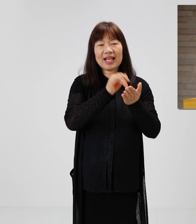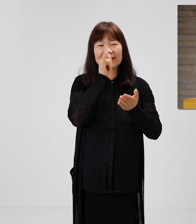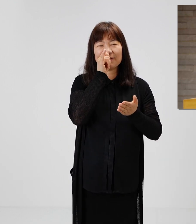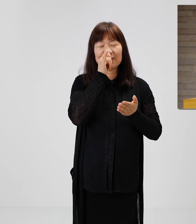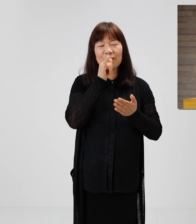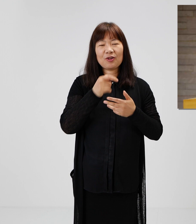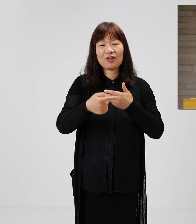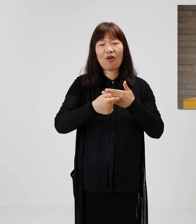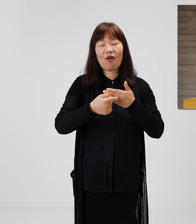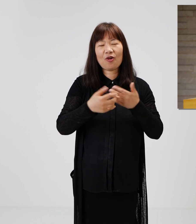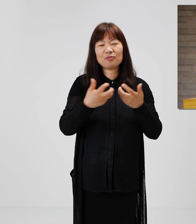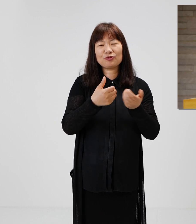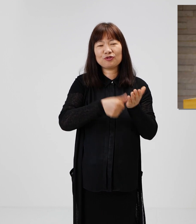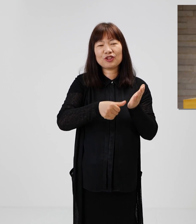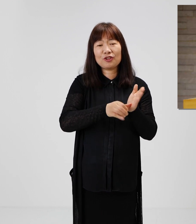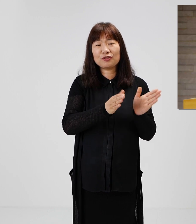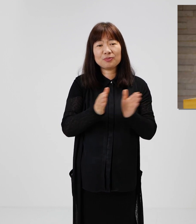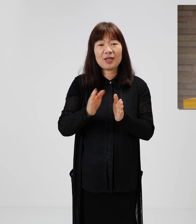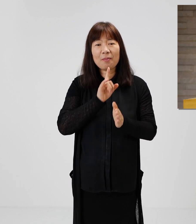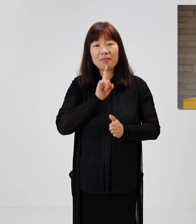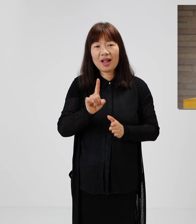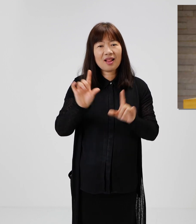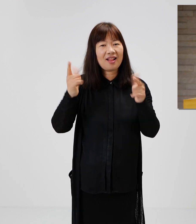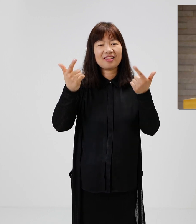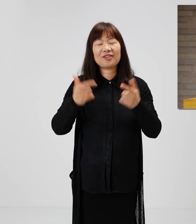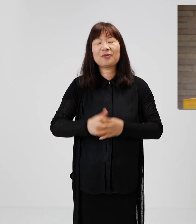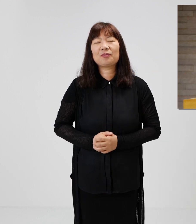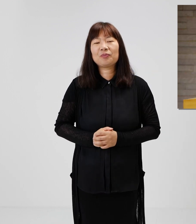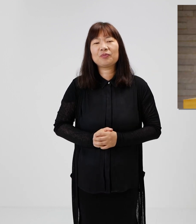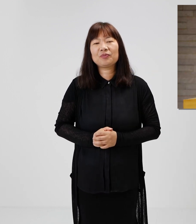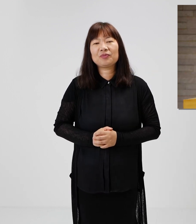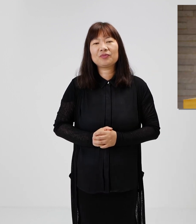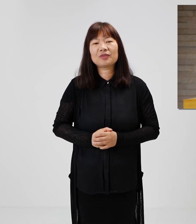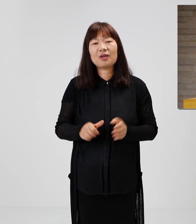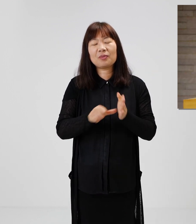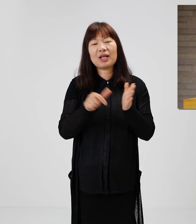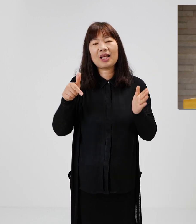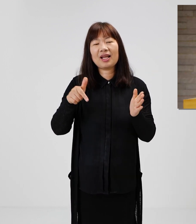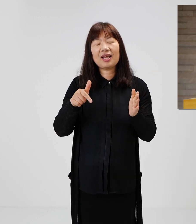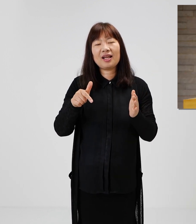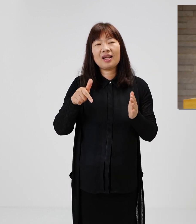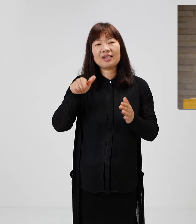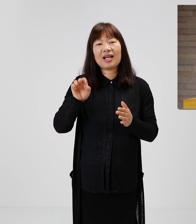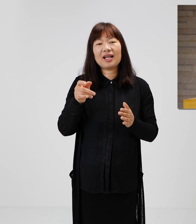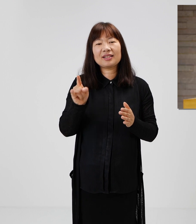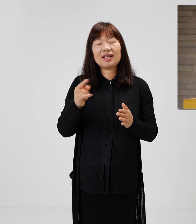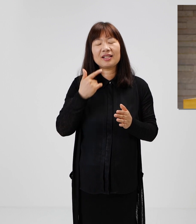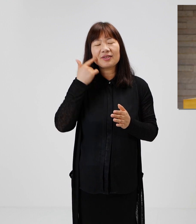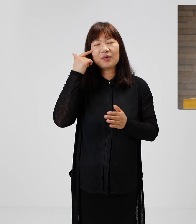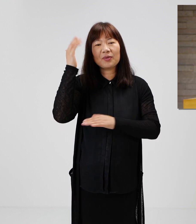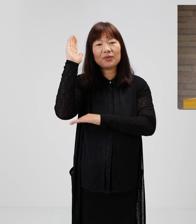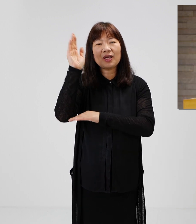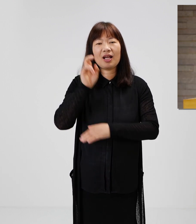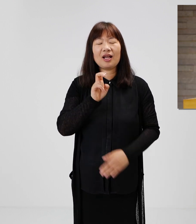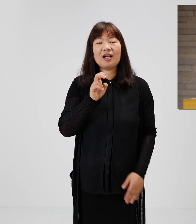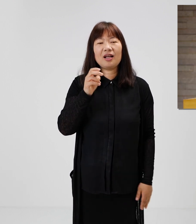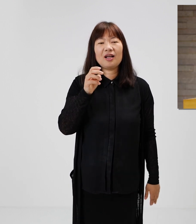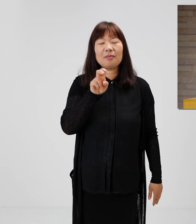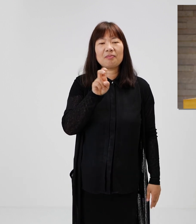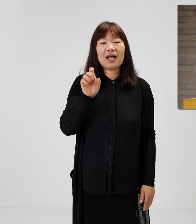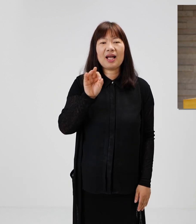물리적인 무기를 갖추라는 얘기가 아니에요. 유명한 강해 설교자인 마틴 로이드 존스의